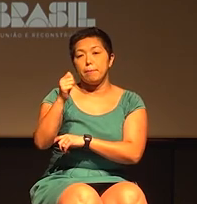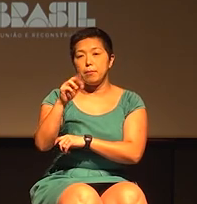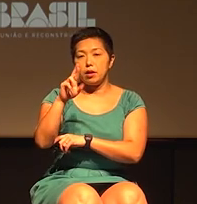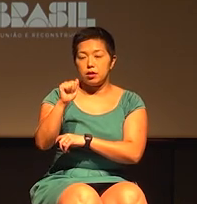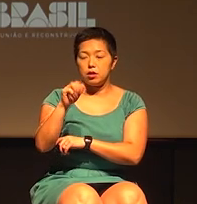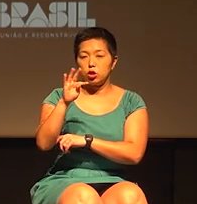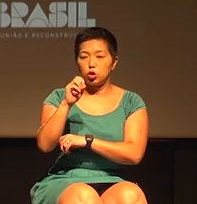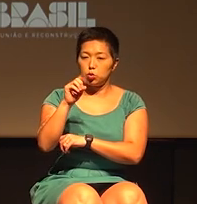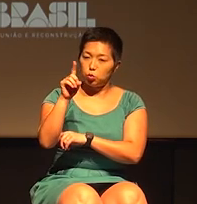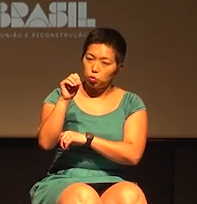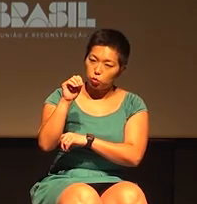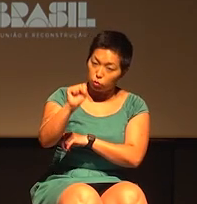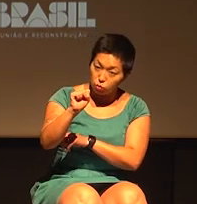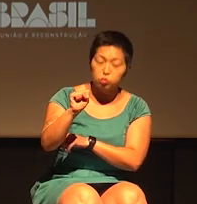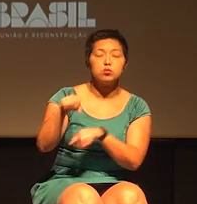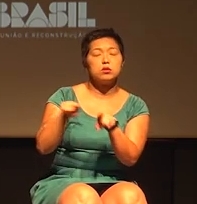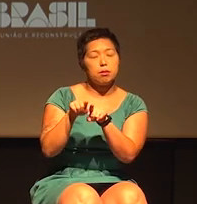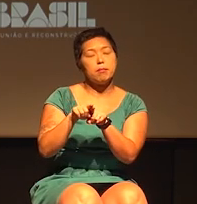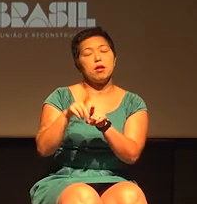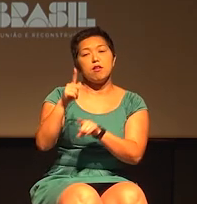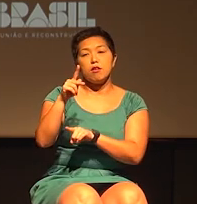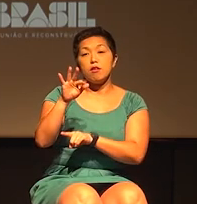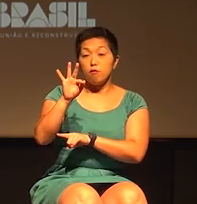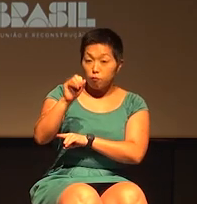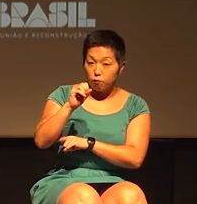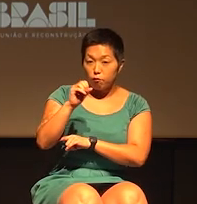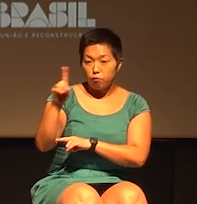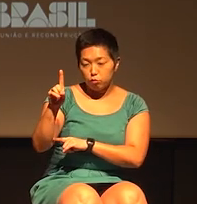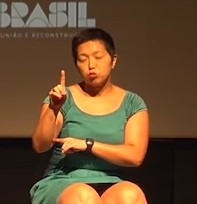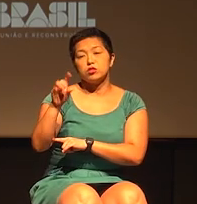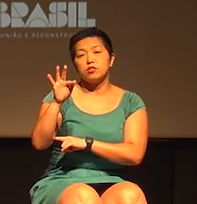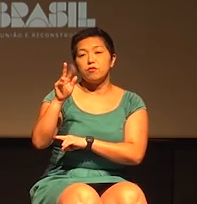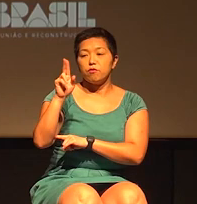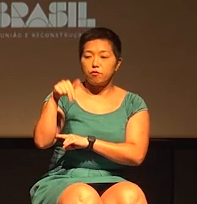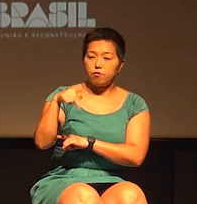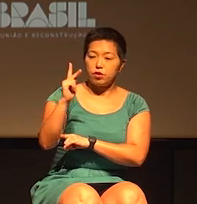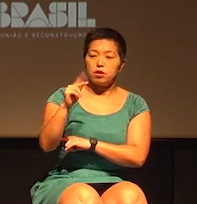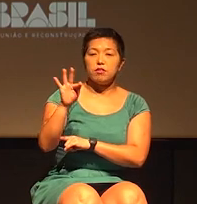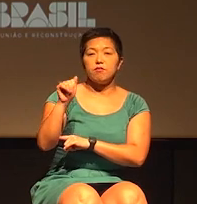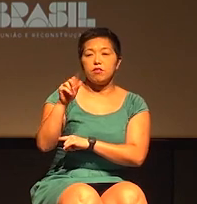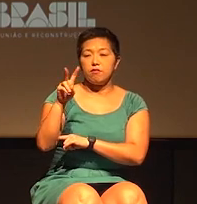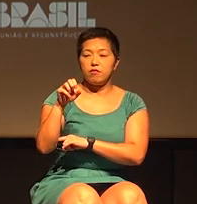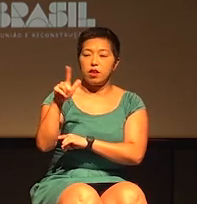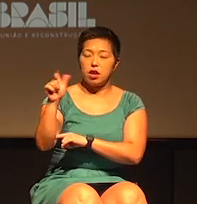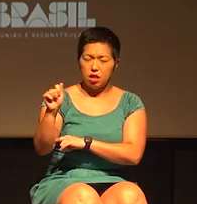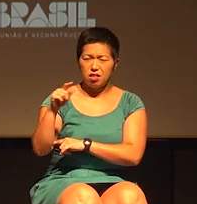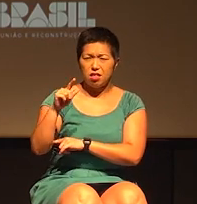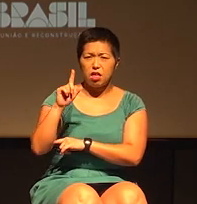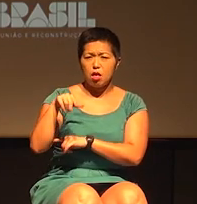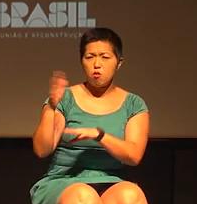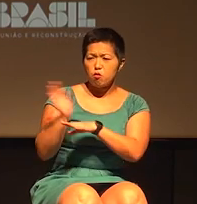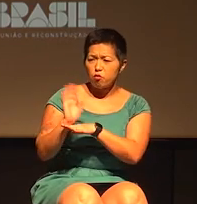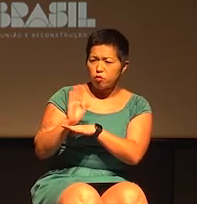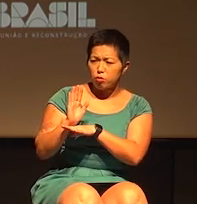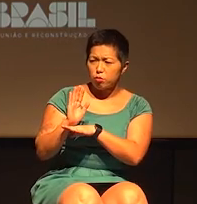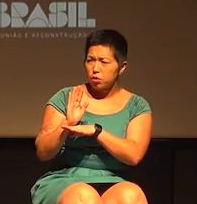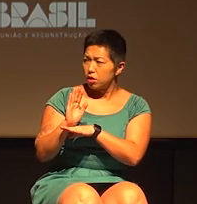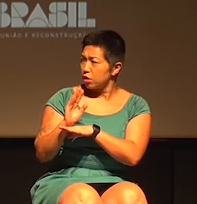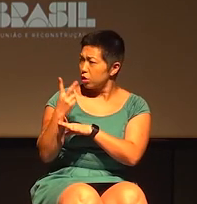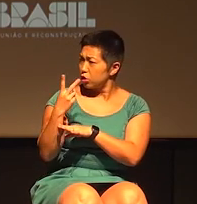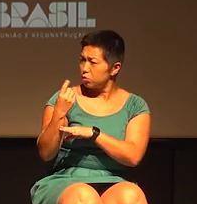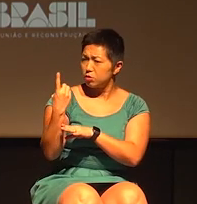funk favela na na plataforma é um filme de 2000 quanto foi Talita Você